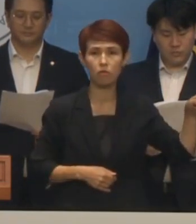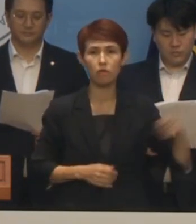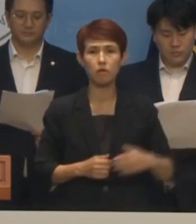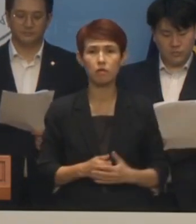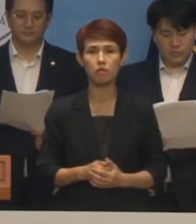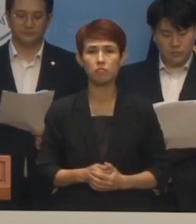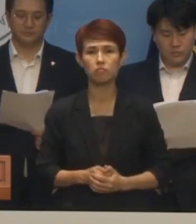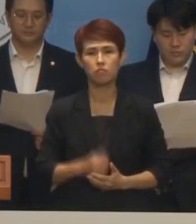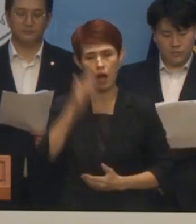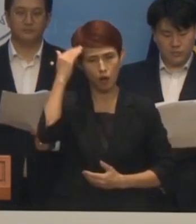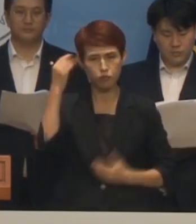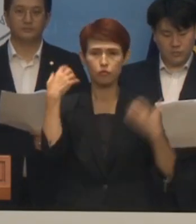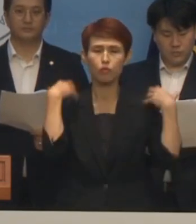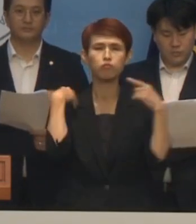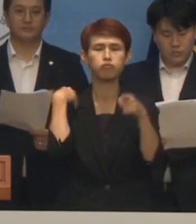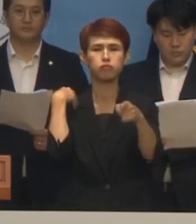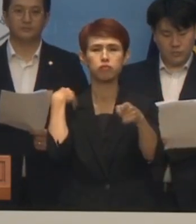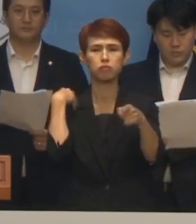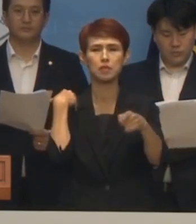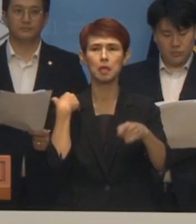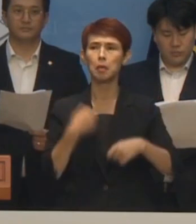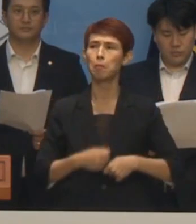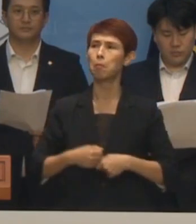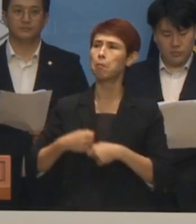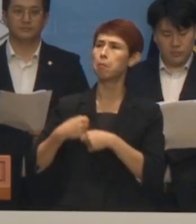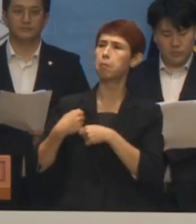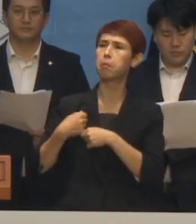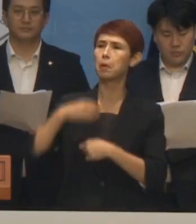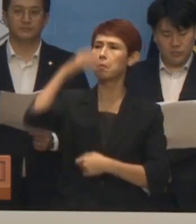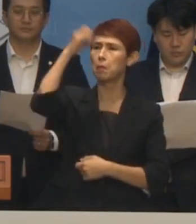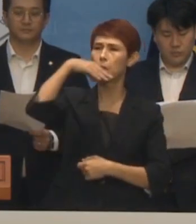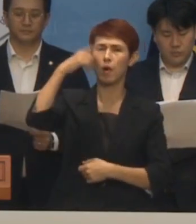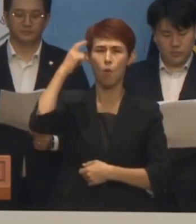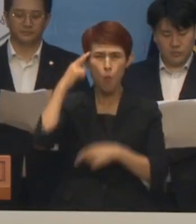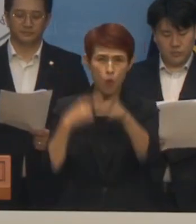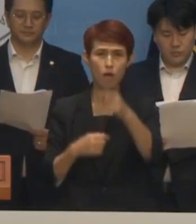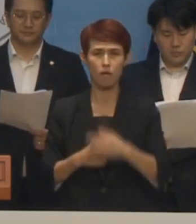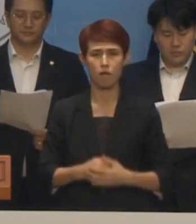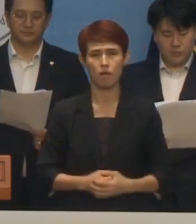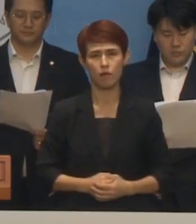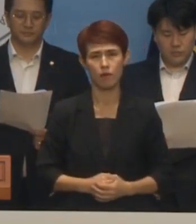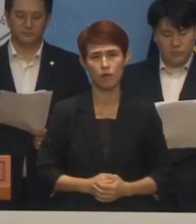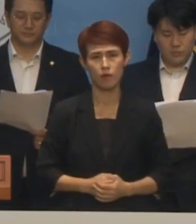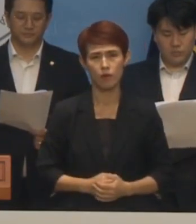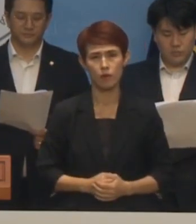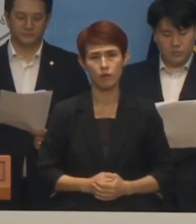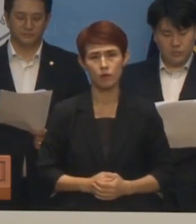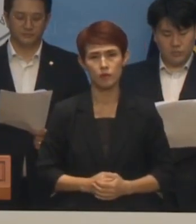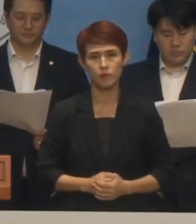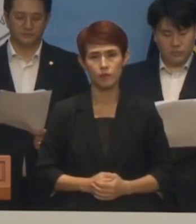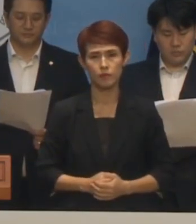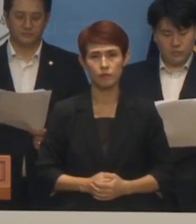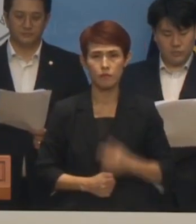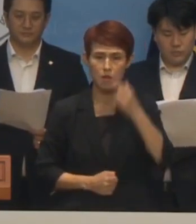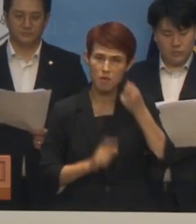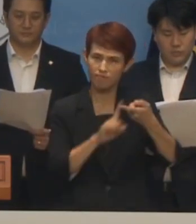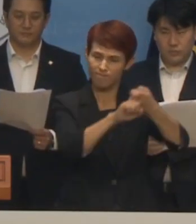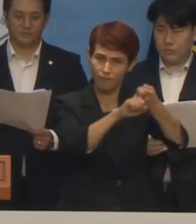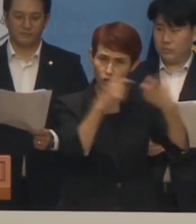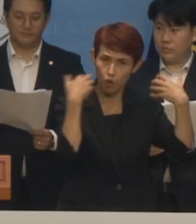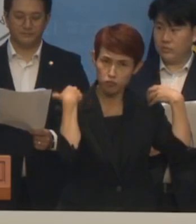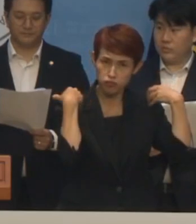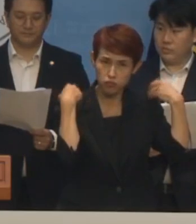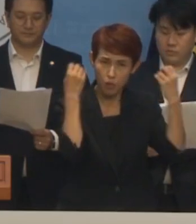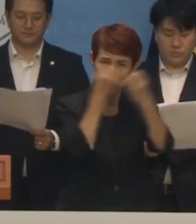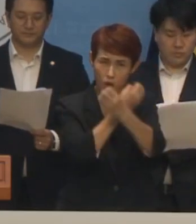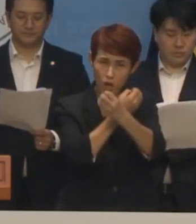명분까지 가진 우리 정부가 이렇게 소극적이고 저자세로 일관하는 이유가 무엇입니까? 친일 정부라는 오명을 더